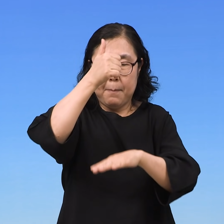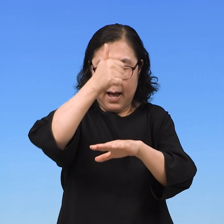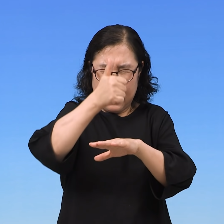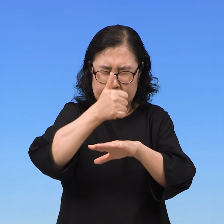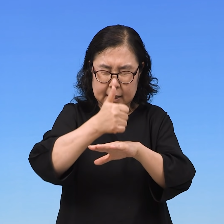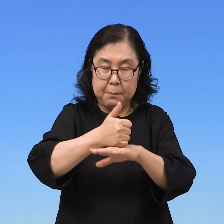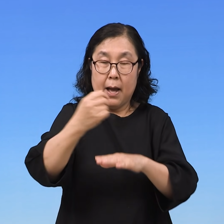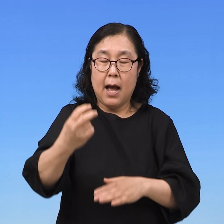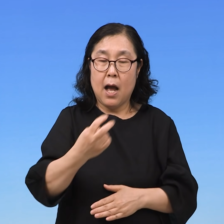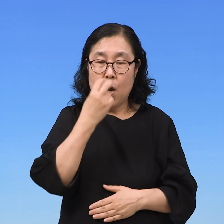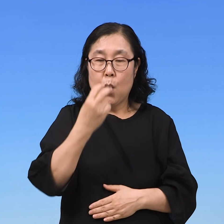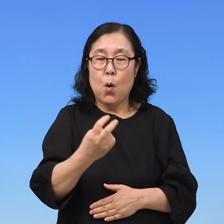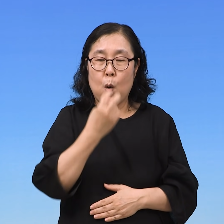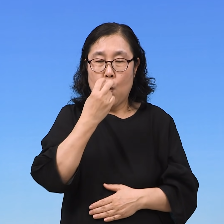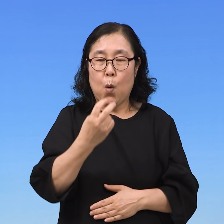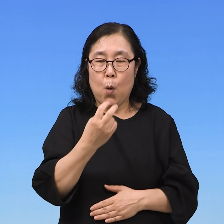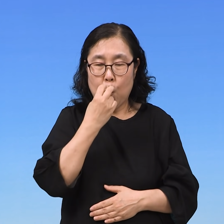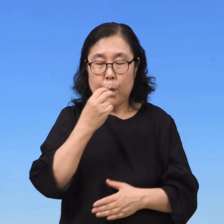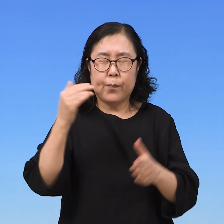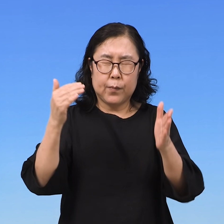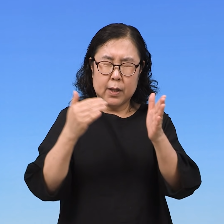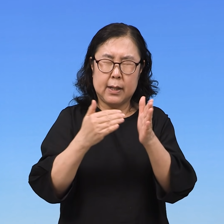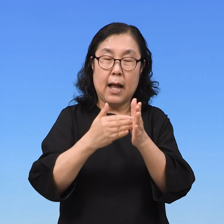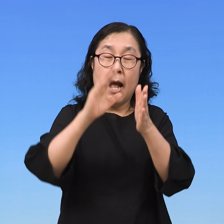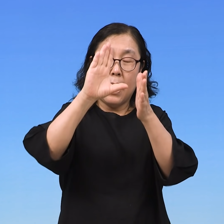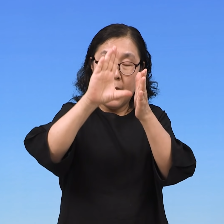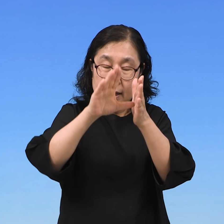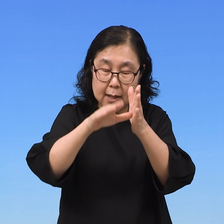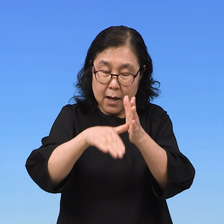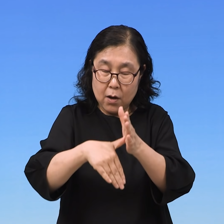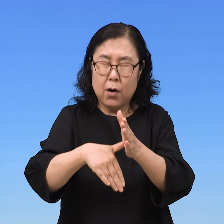나의 마지막 호흡 다 하도록